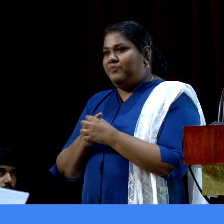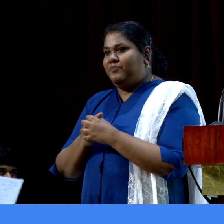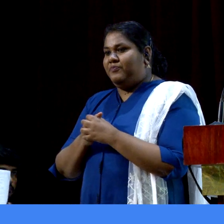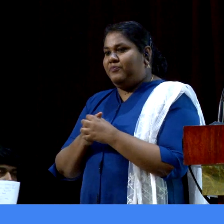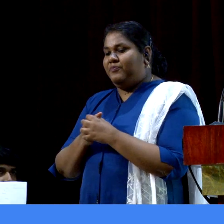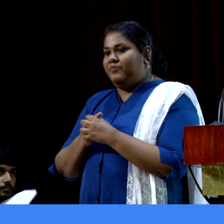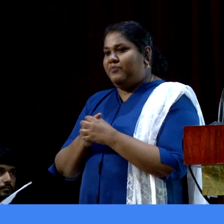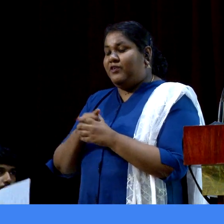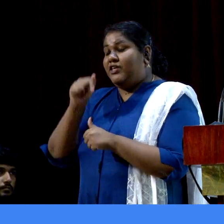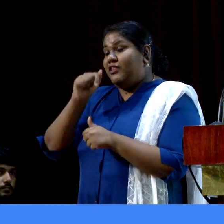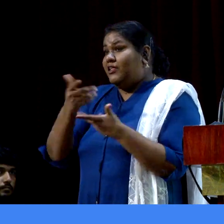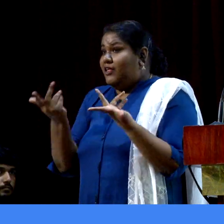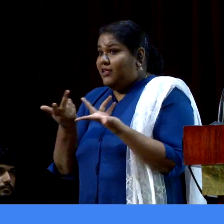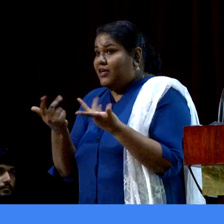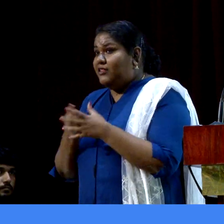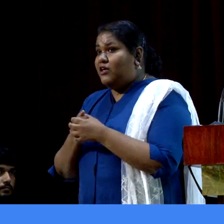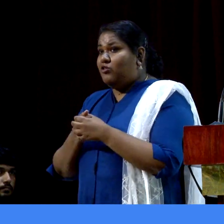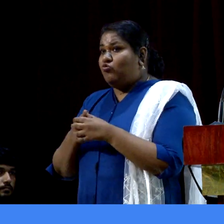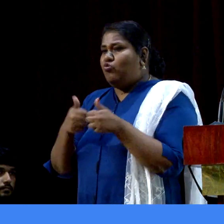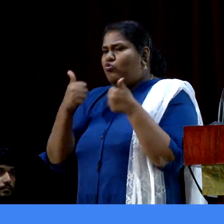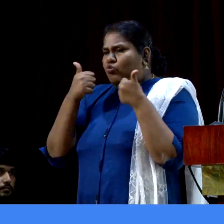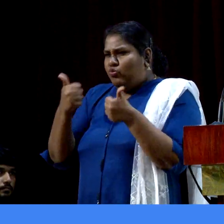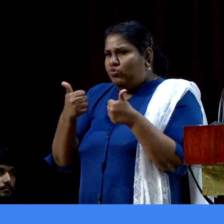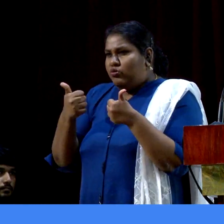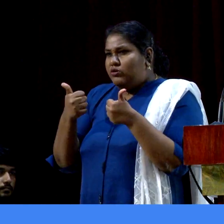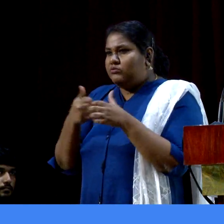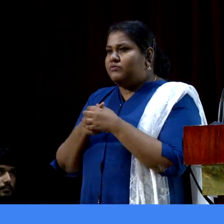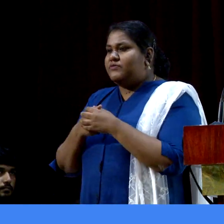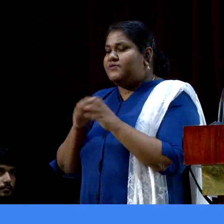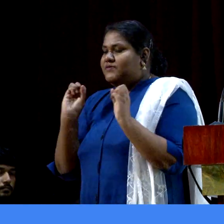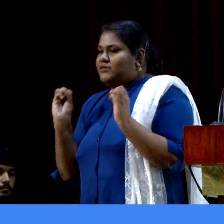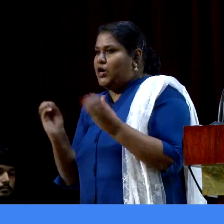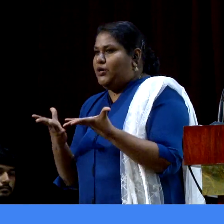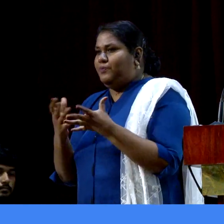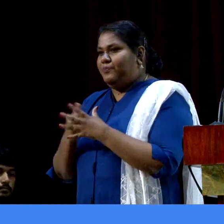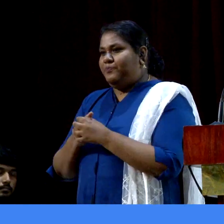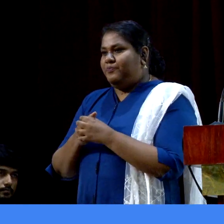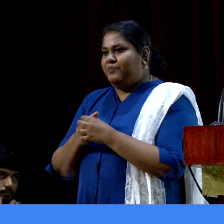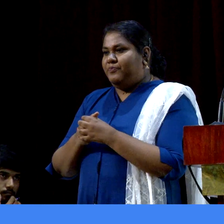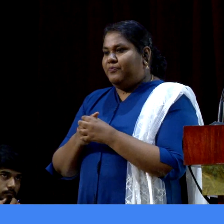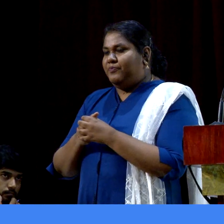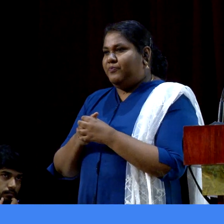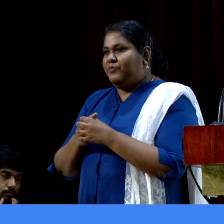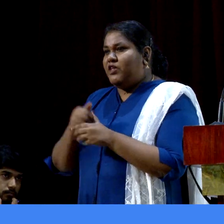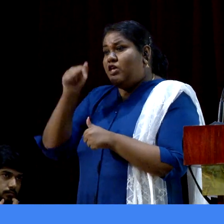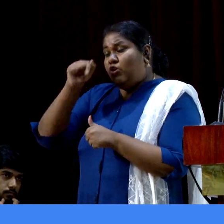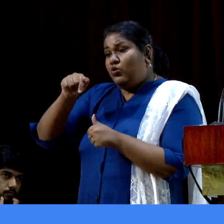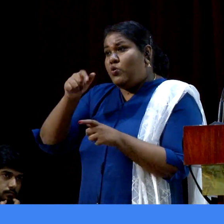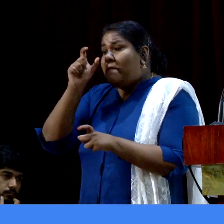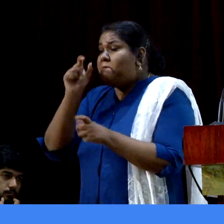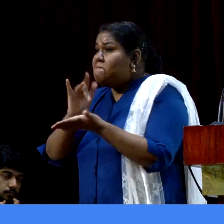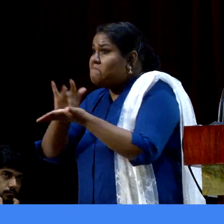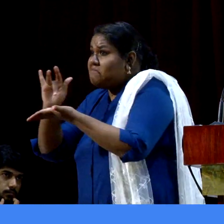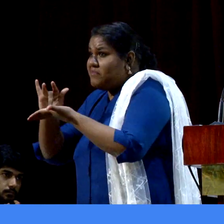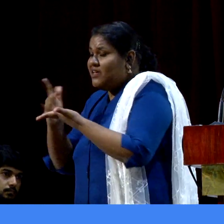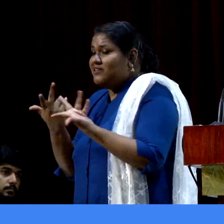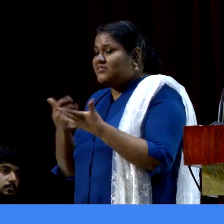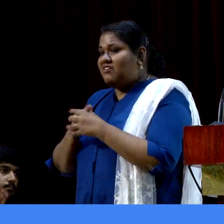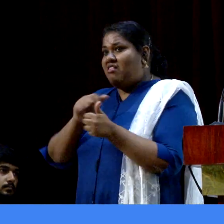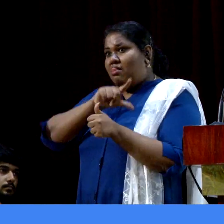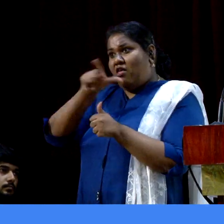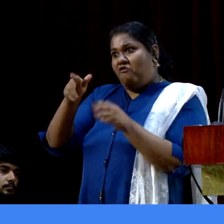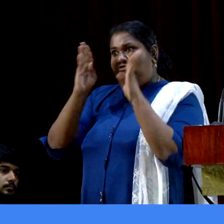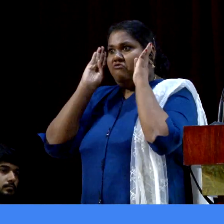இது மிக சிறந்த முயற்சி. நாங்கள் எதை இந்த மாநாட்டை, இந்த கருத்தரங்கை எப்படி உற்று நோக்கிறேன் என்று